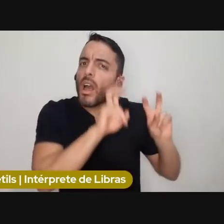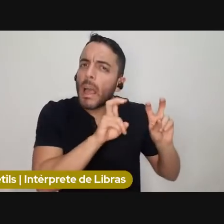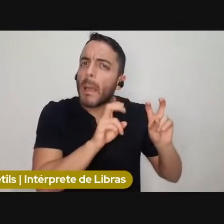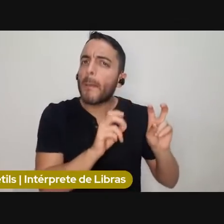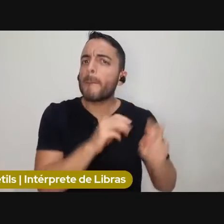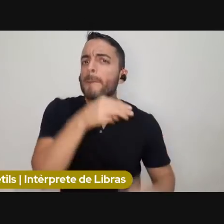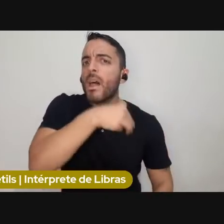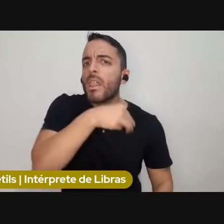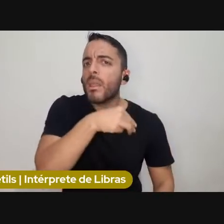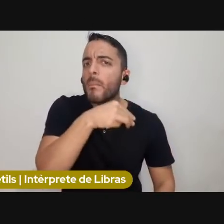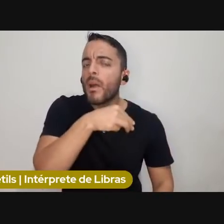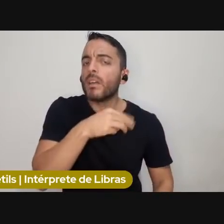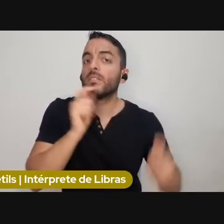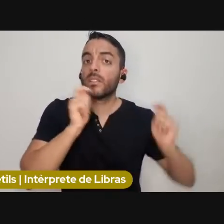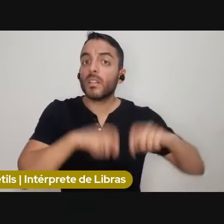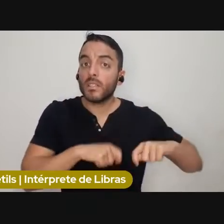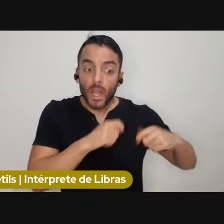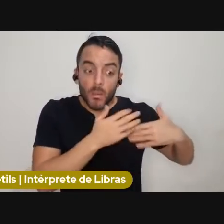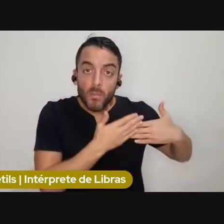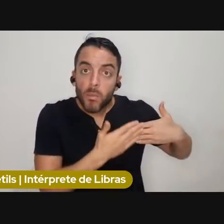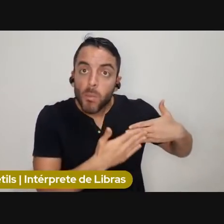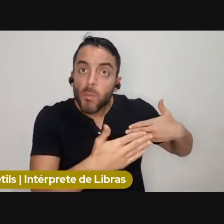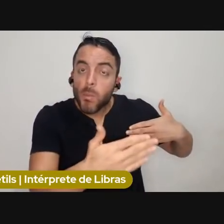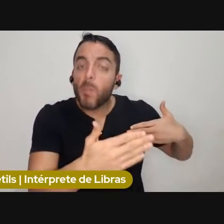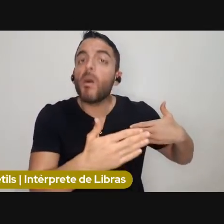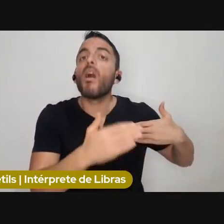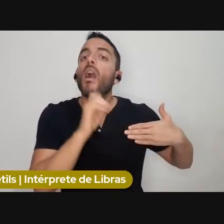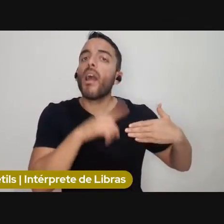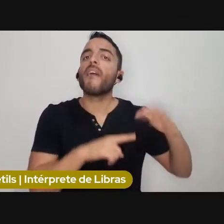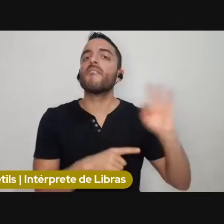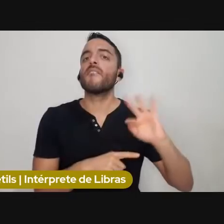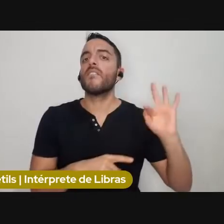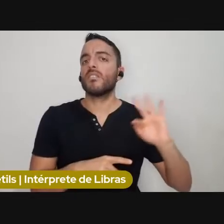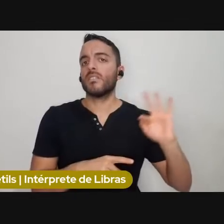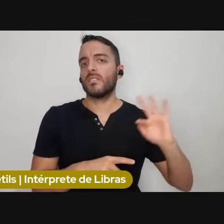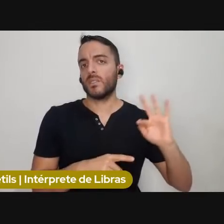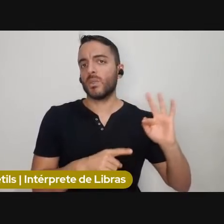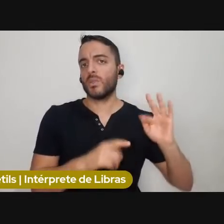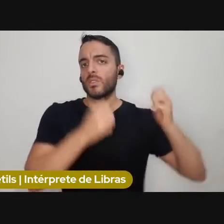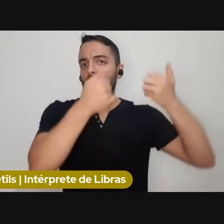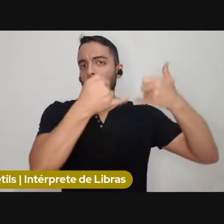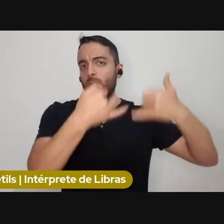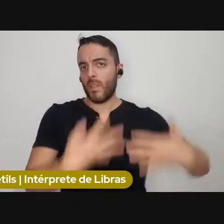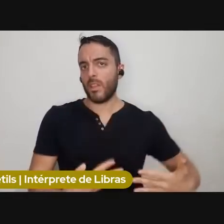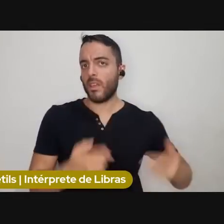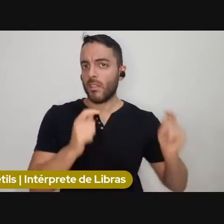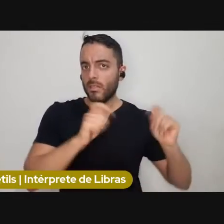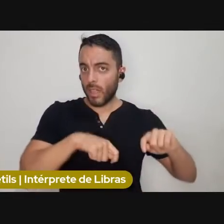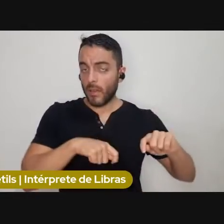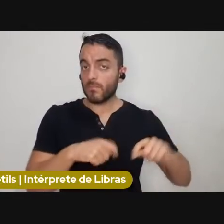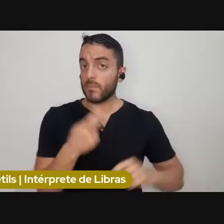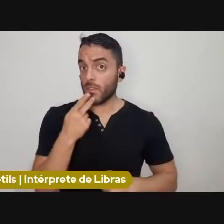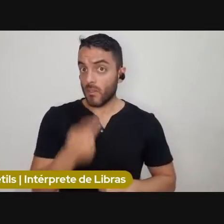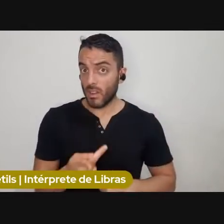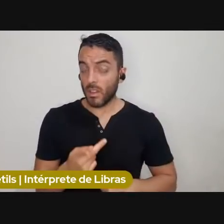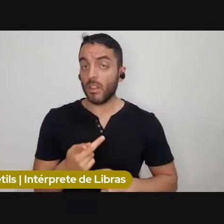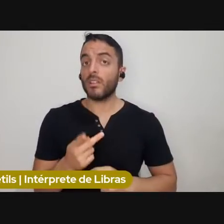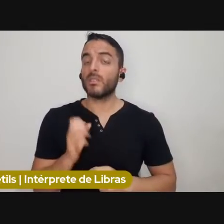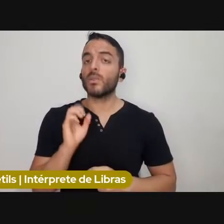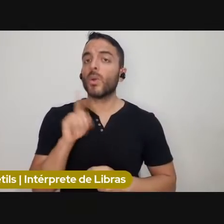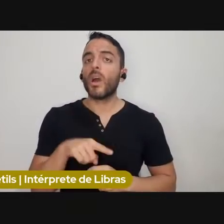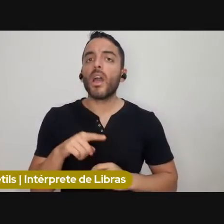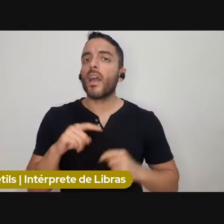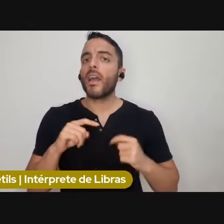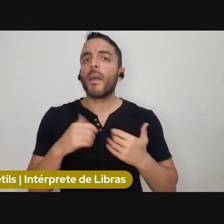para descrever processos físicos muito claros. Então, nós estamos falando de um período em que nada acontece. Quer dizer, Emmy Noether